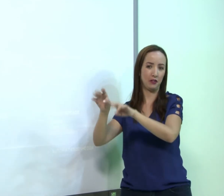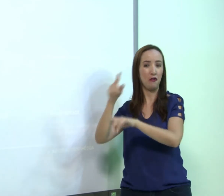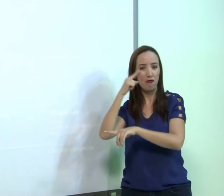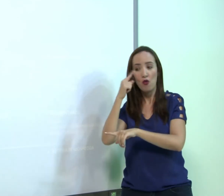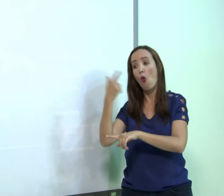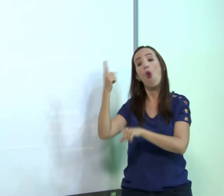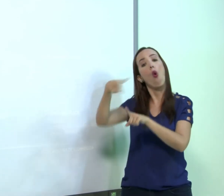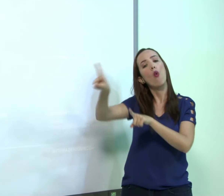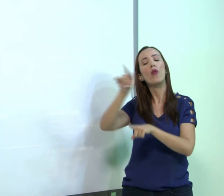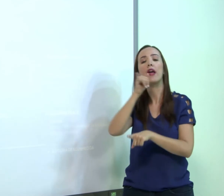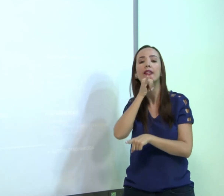de Educação.